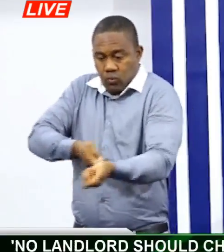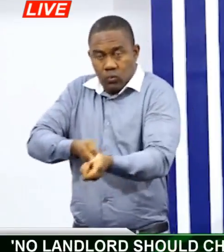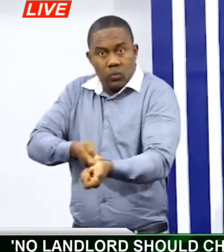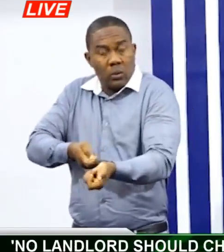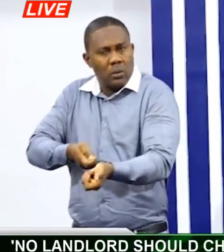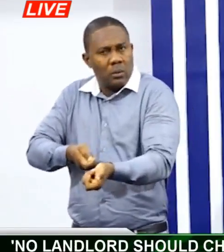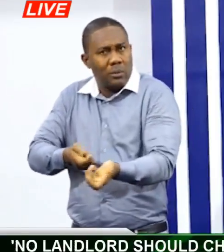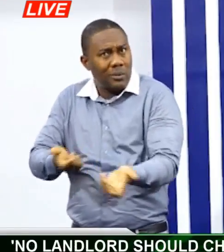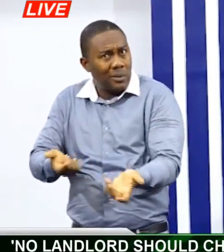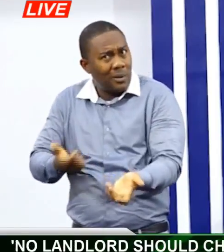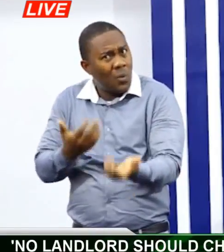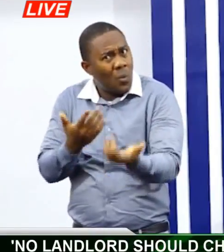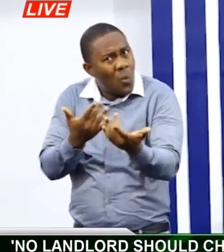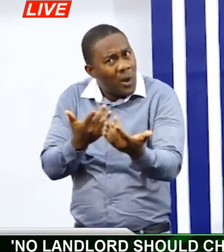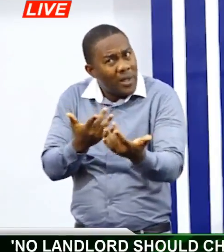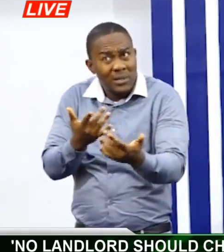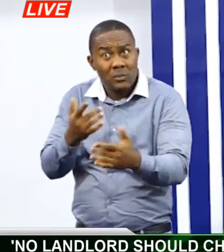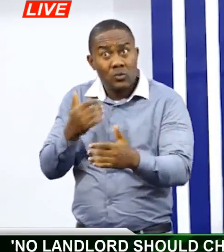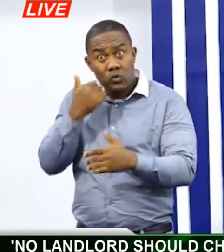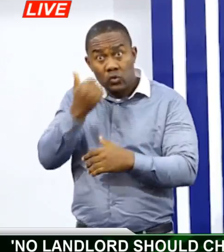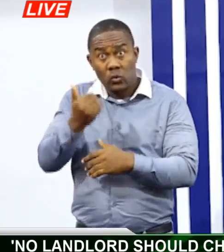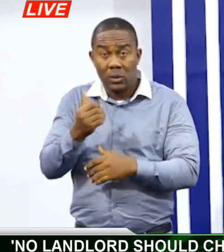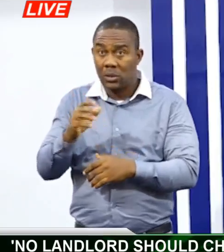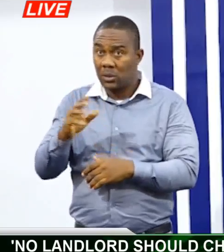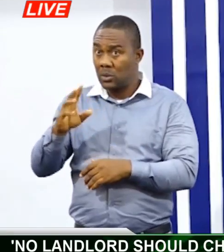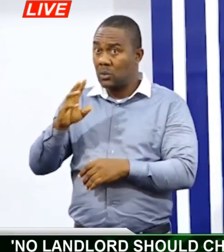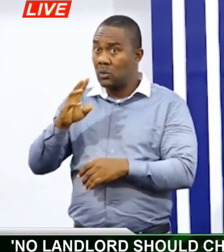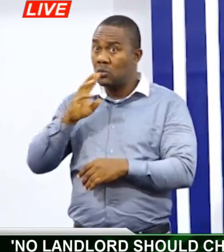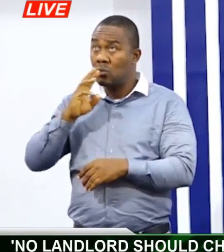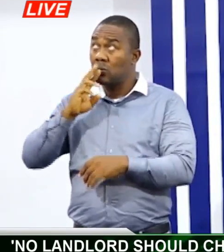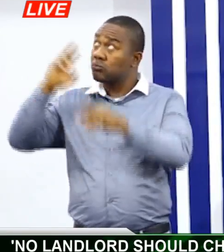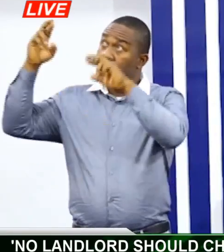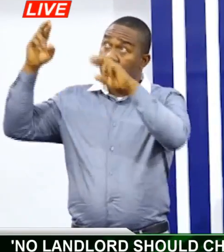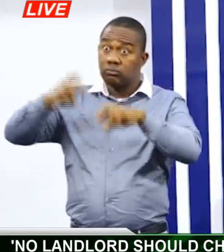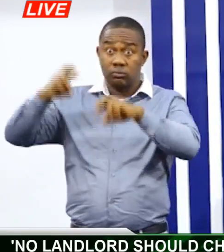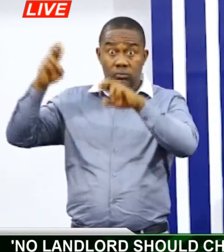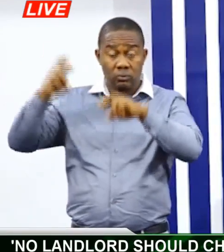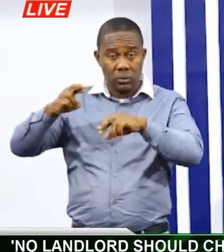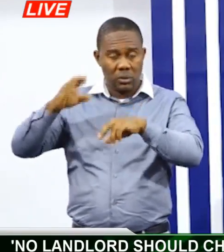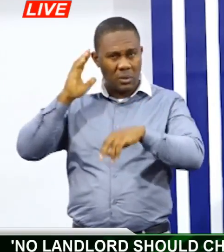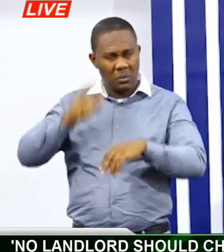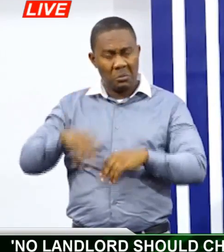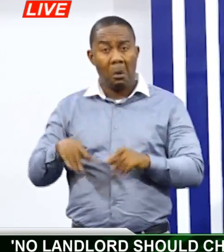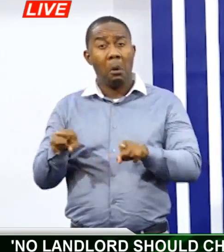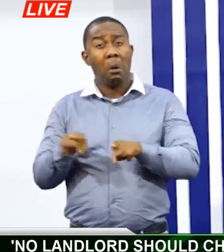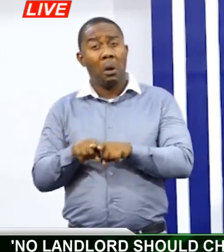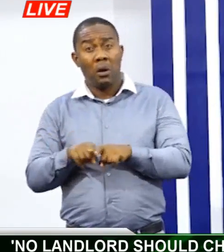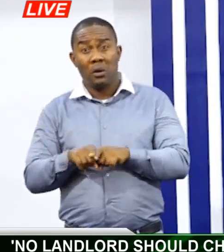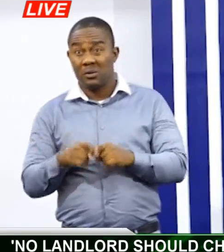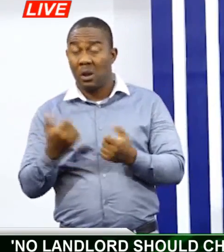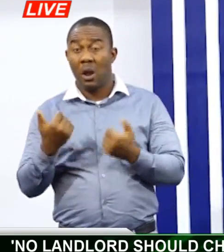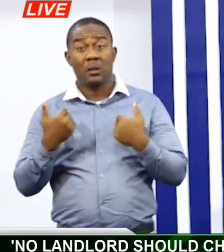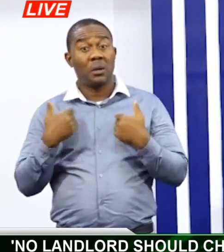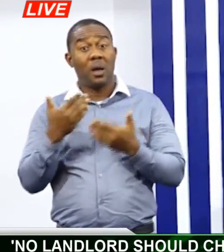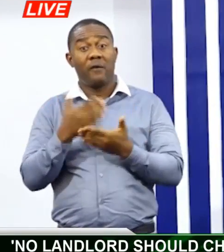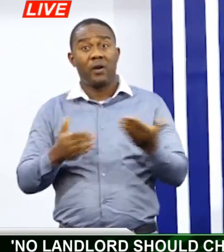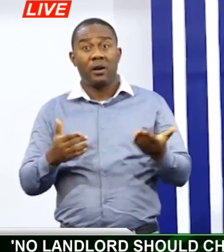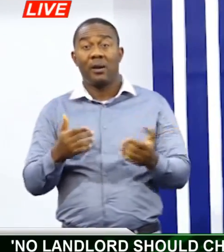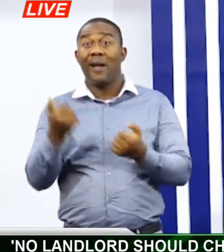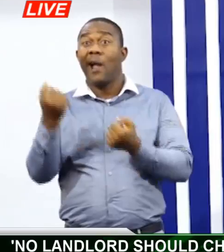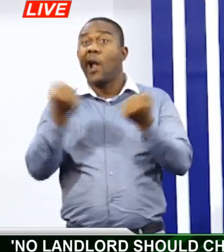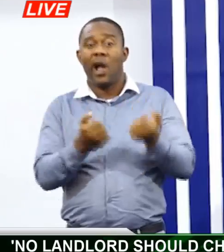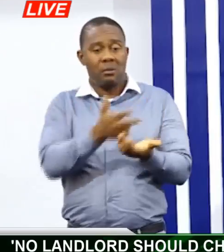beto nsuo no ta o garden no be ye kama ene ye ya ye horo cars be enum we fie a ye so house